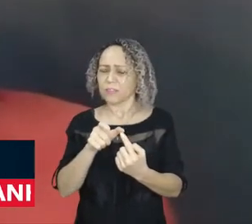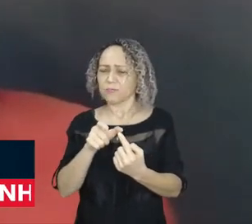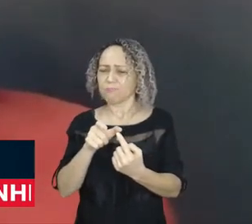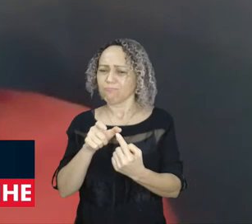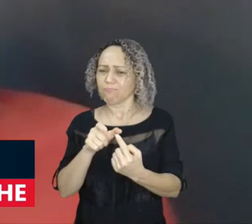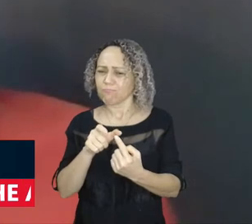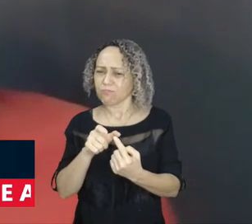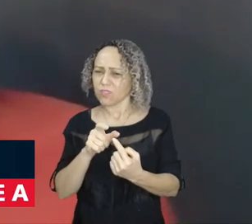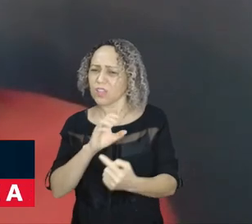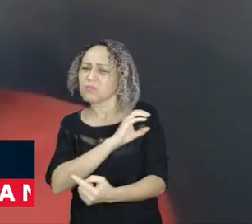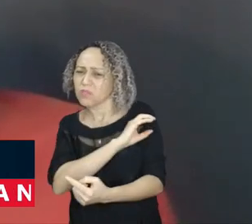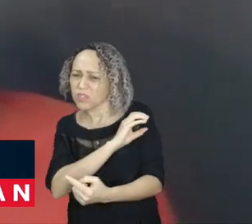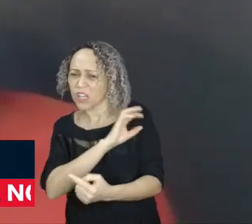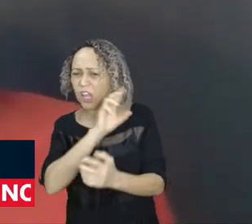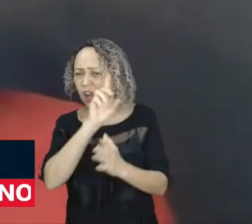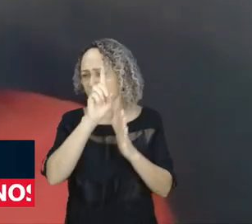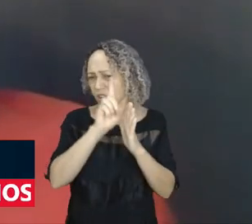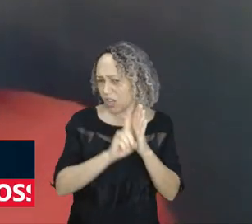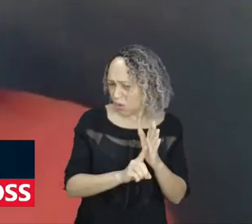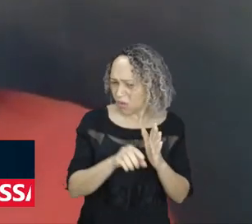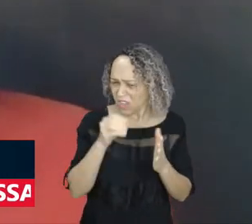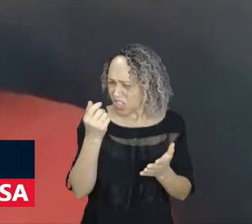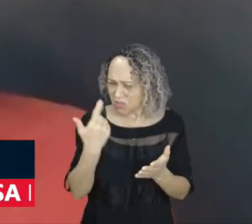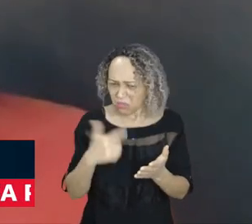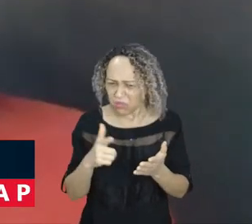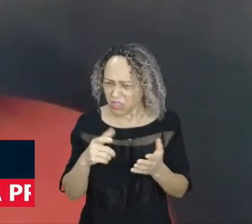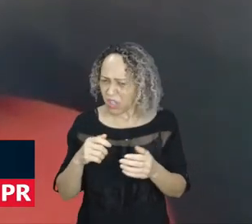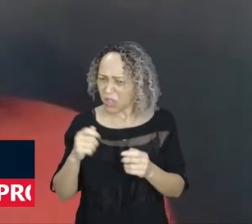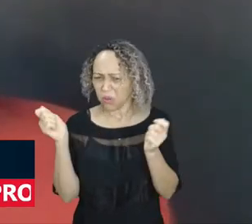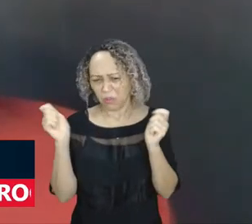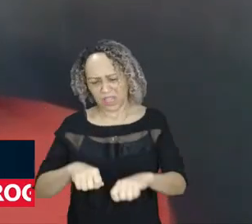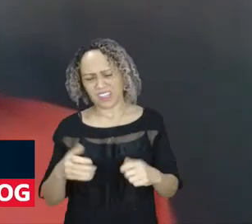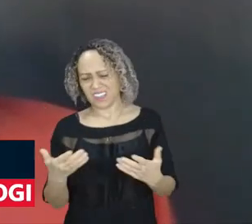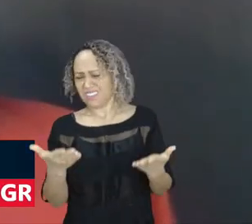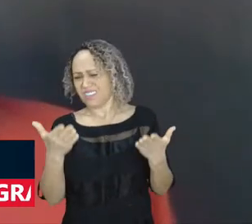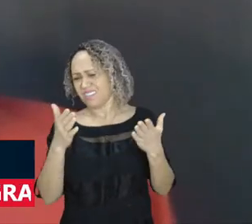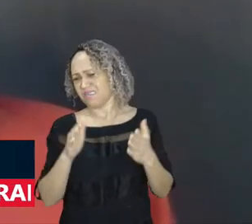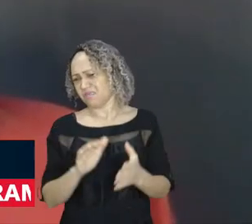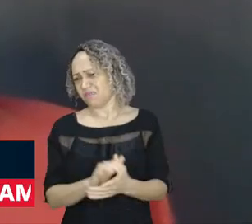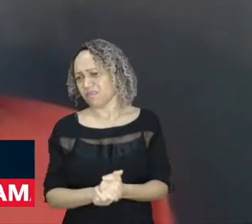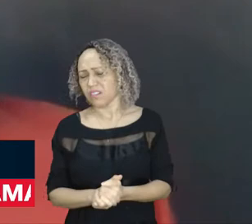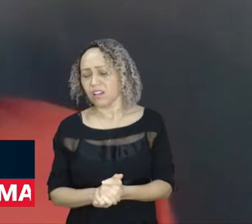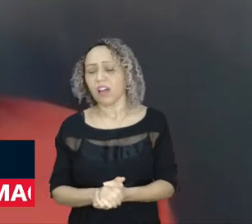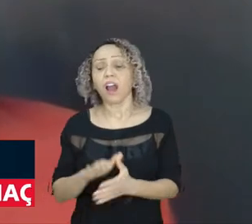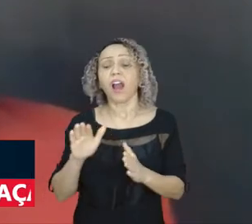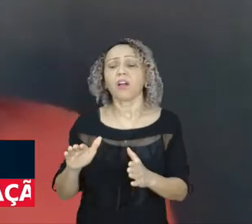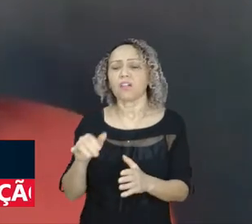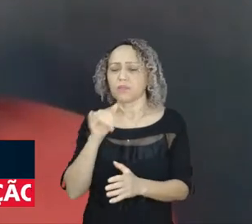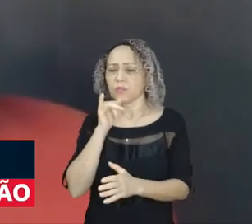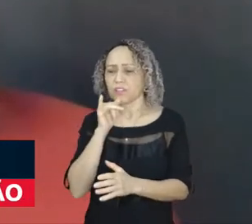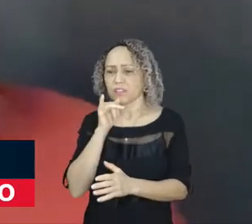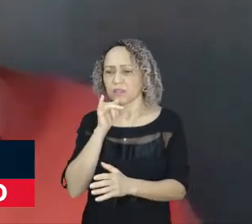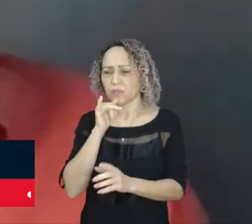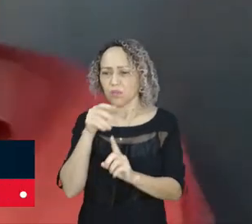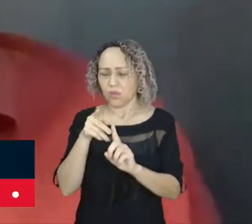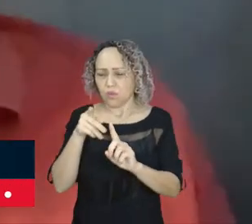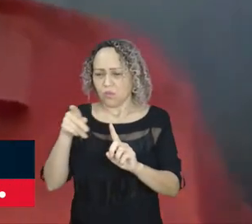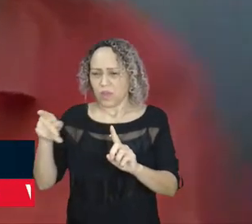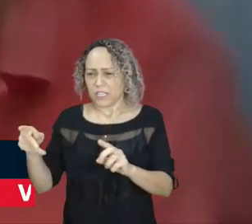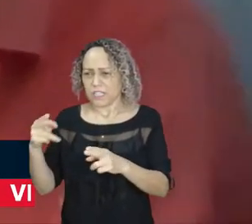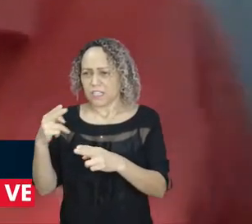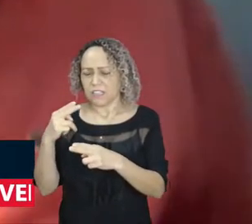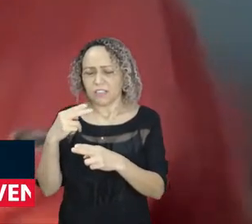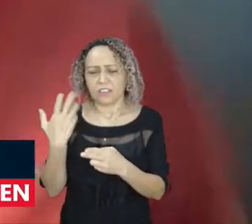tremendo. Quando agora esse presidente da CAPES pegou os altamente credenciados, os funcionários mais